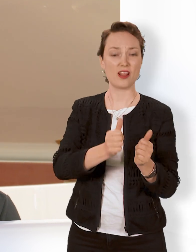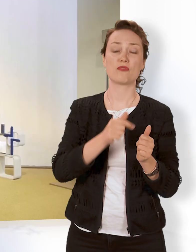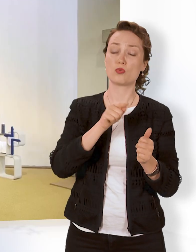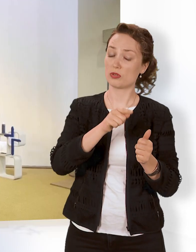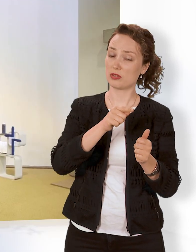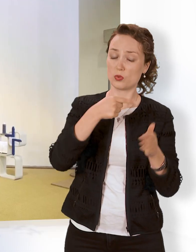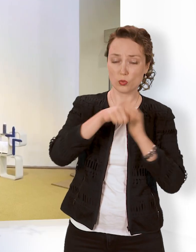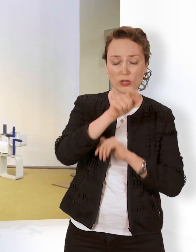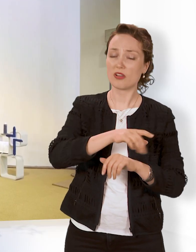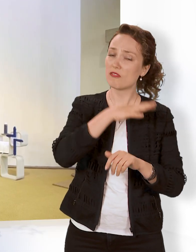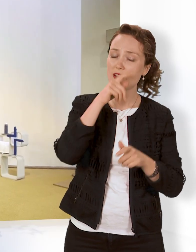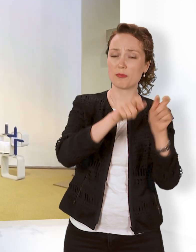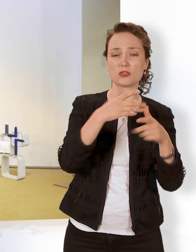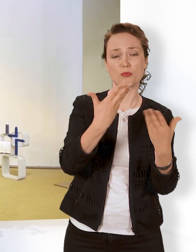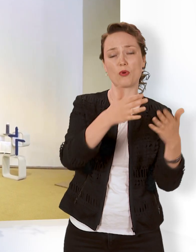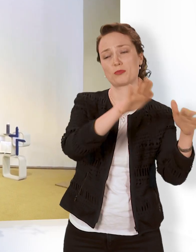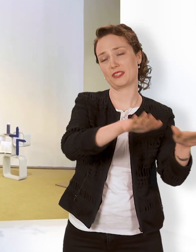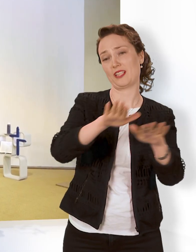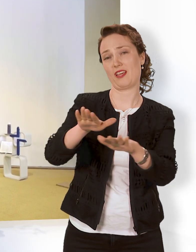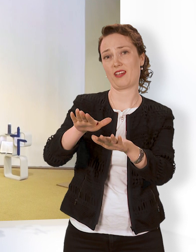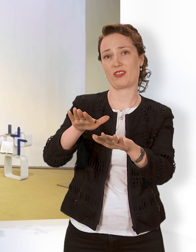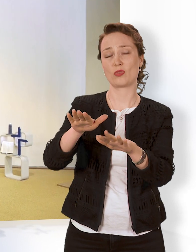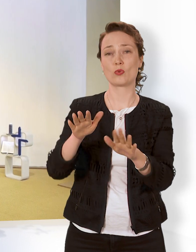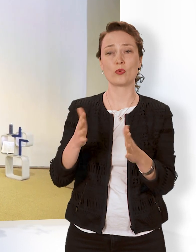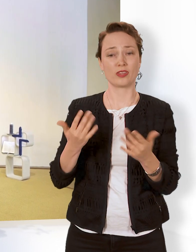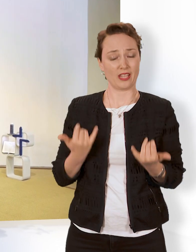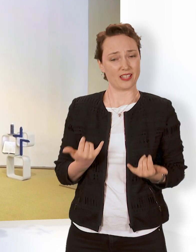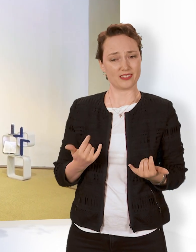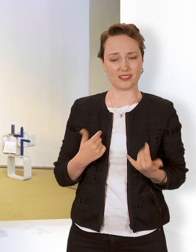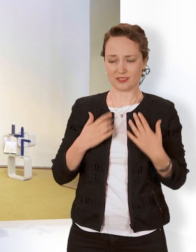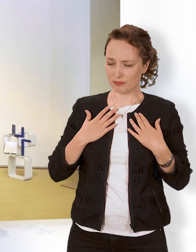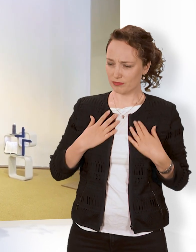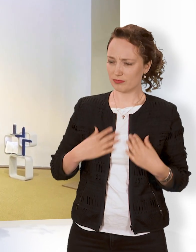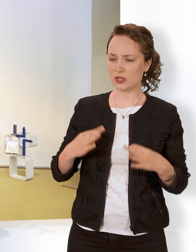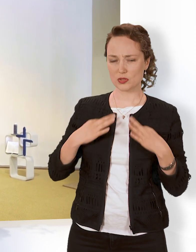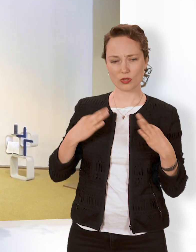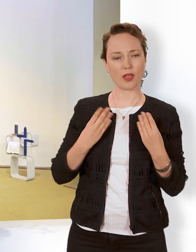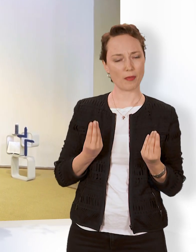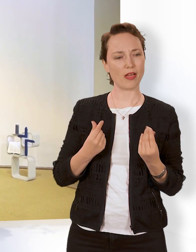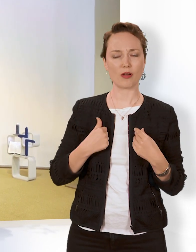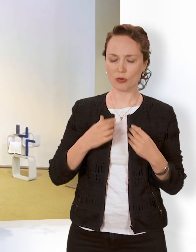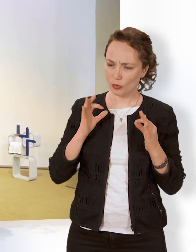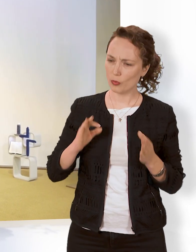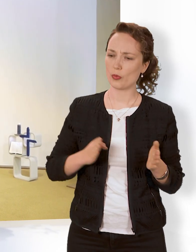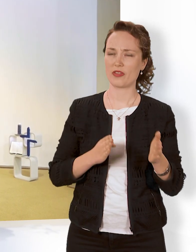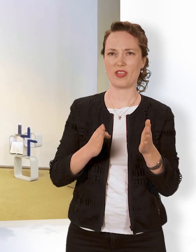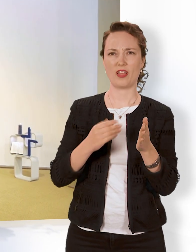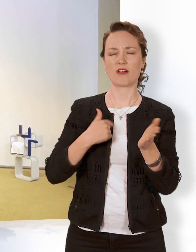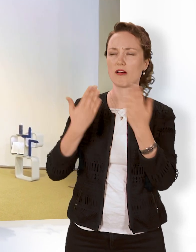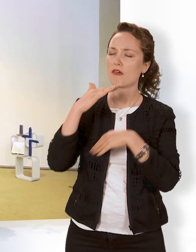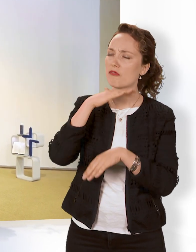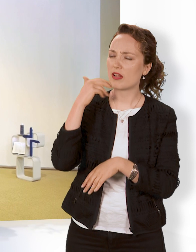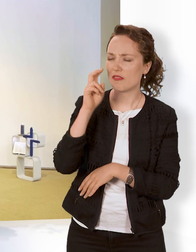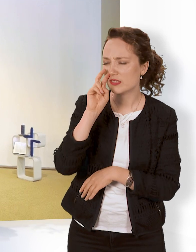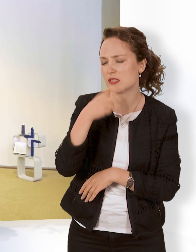werden können. Mhm. Und ja, momentan bin ich für mich gesundheitlich einfach auf einem guten Weg. Ich habe viel probiert in der